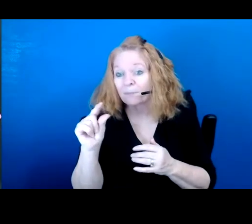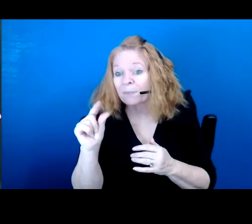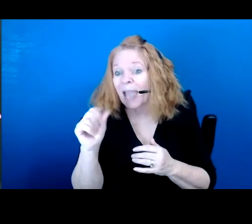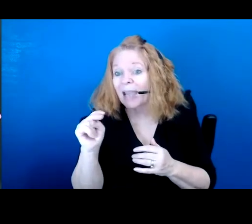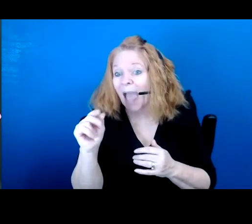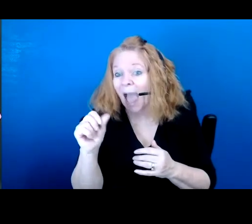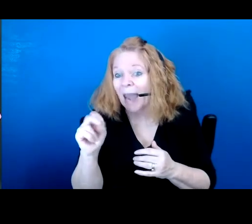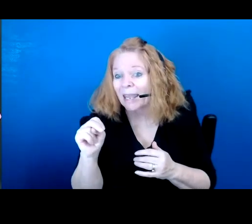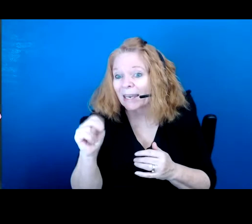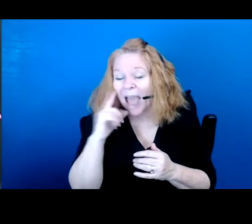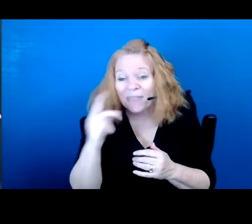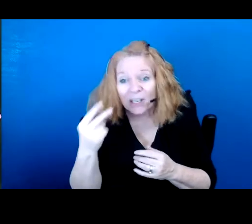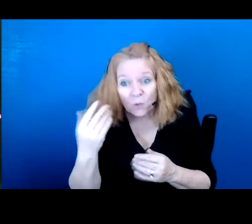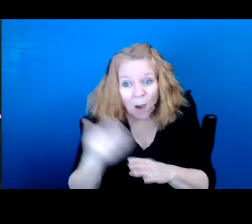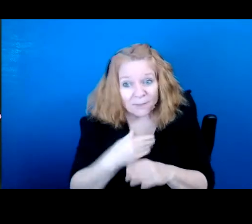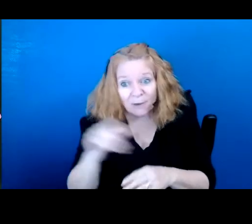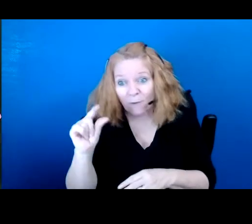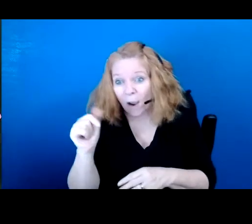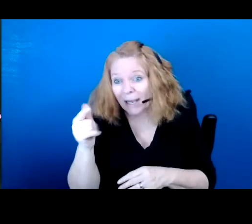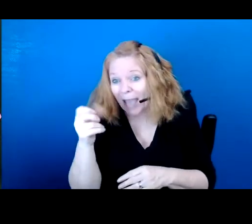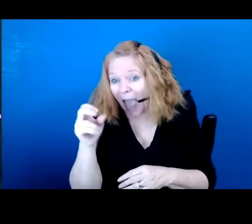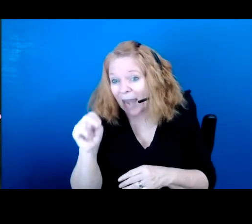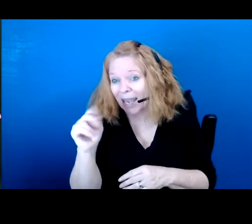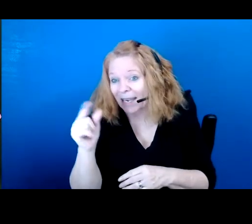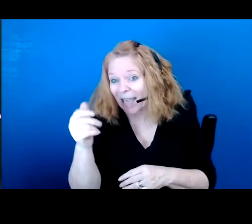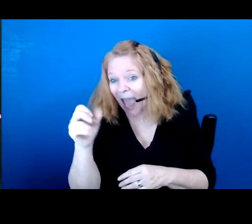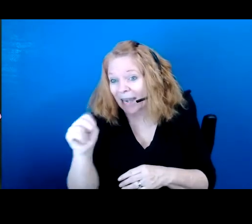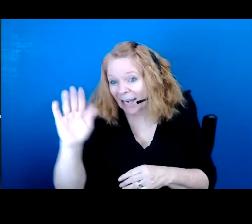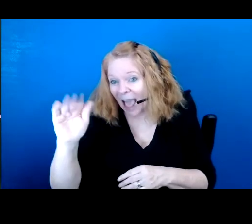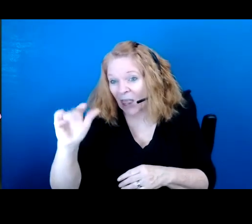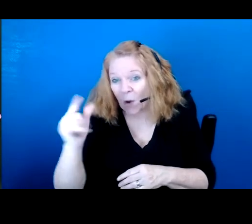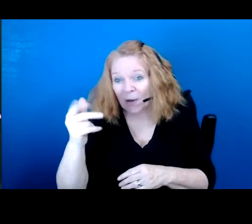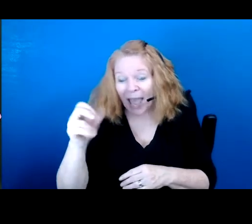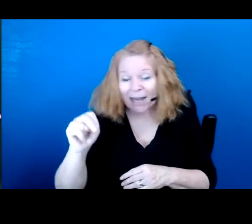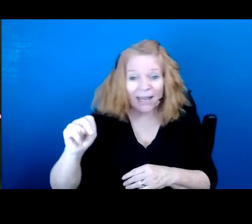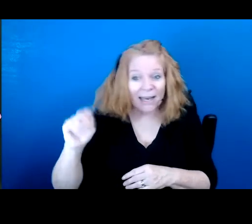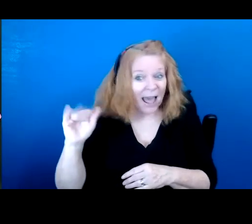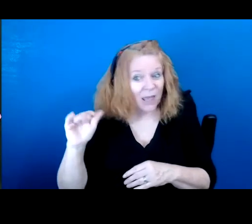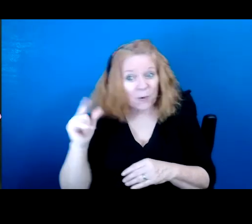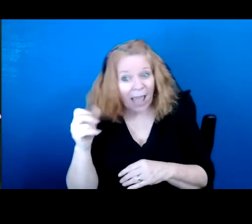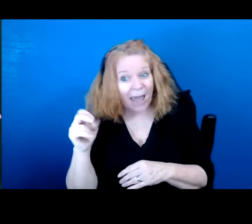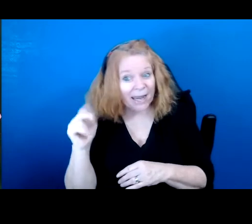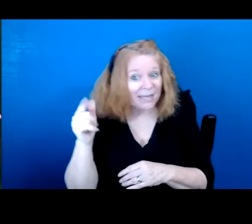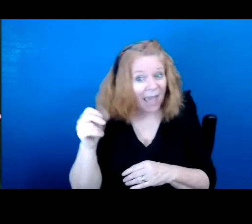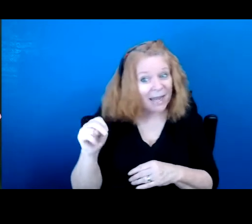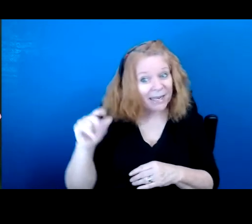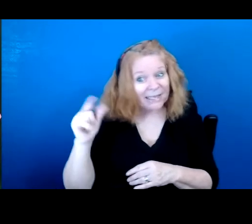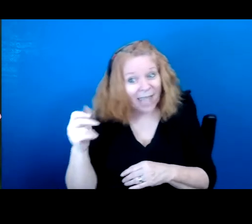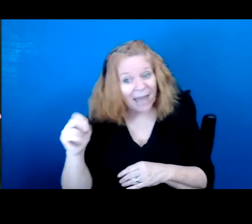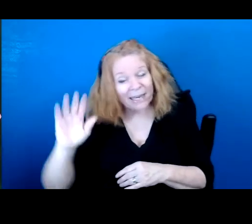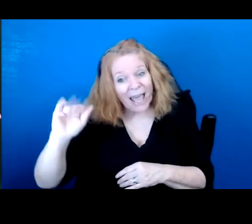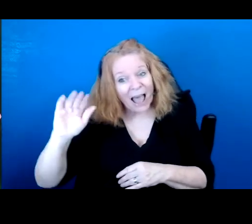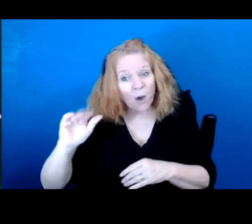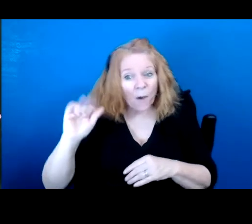tenerte aquí de nuevo y ahora canto en tu también nos has visto anteriormente cuando encantan